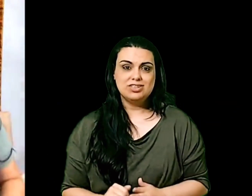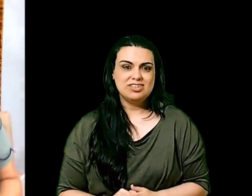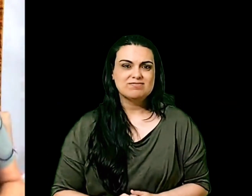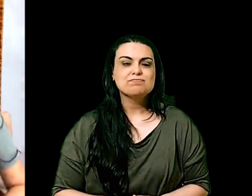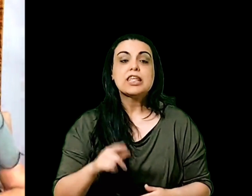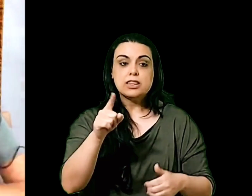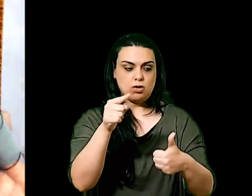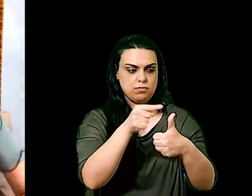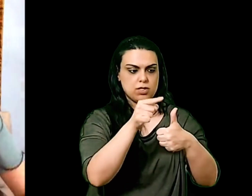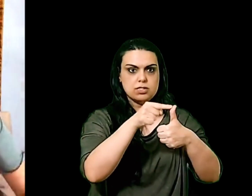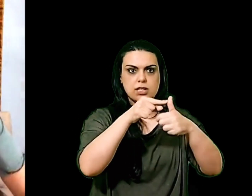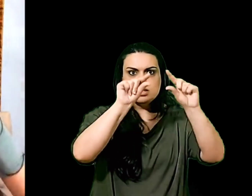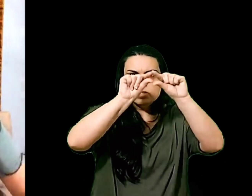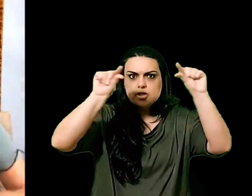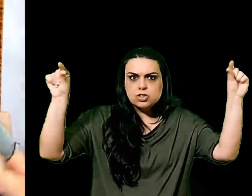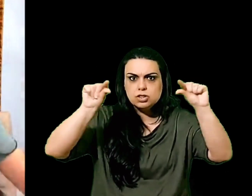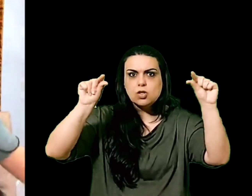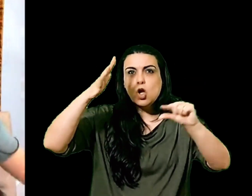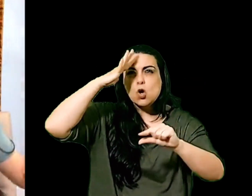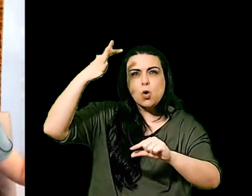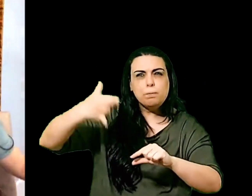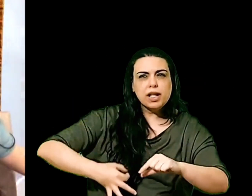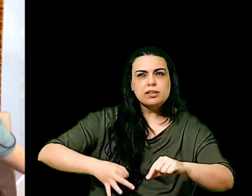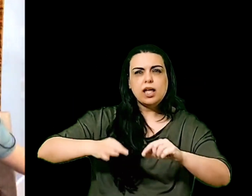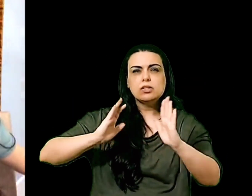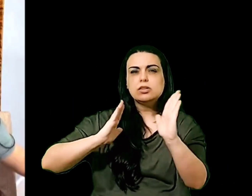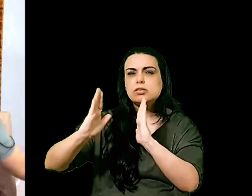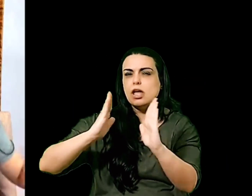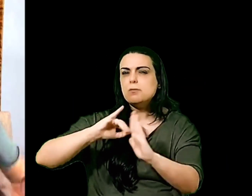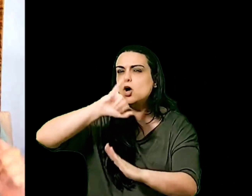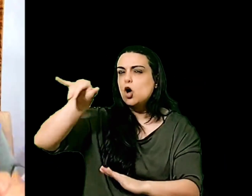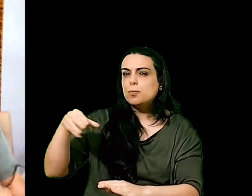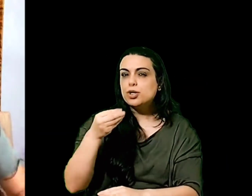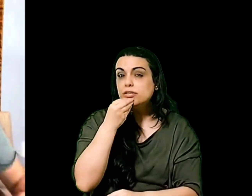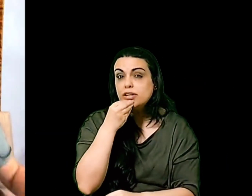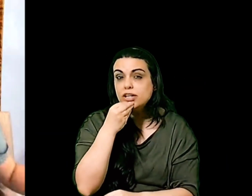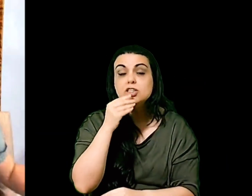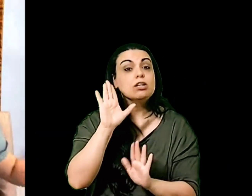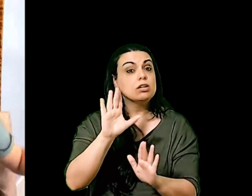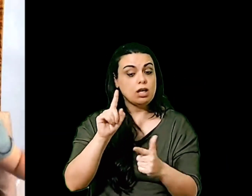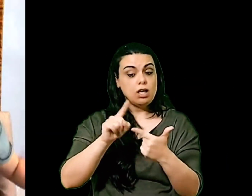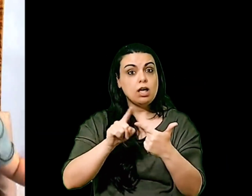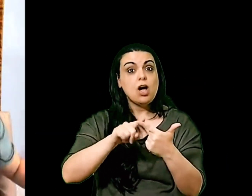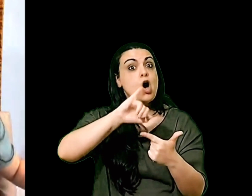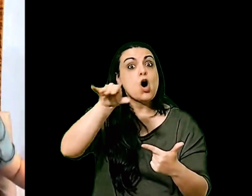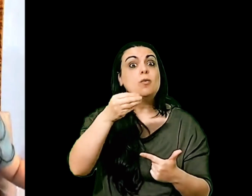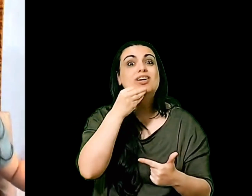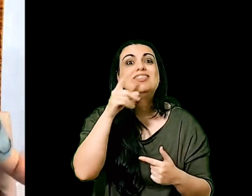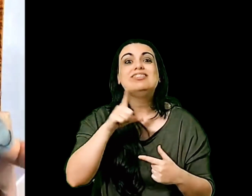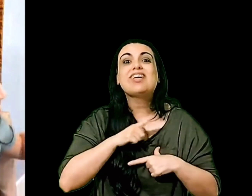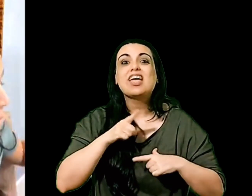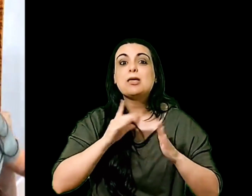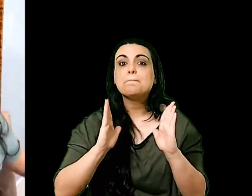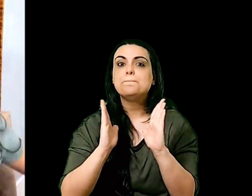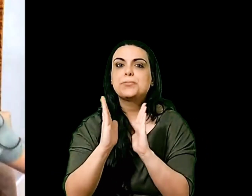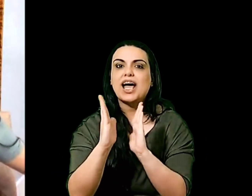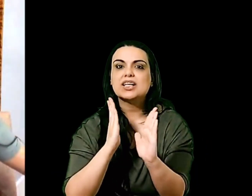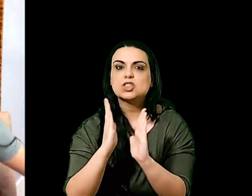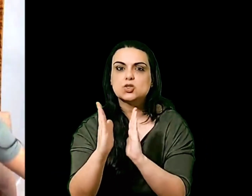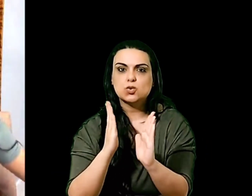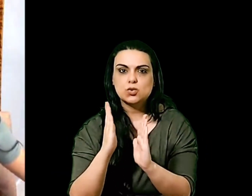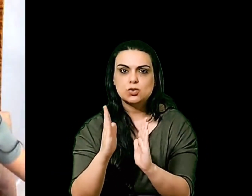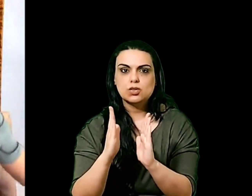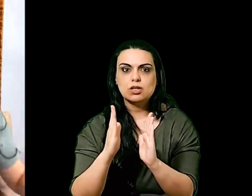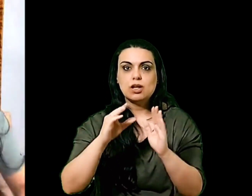no primeiro ponto. Depois que você colocou o título, compreendendo o tempo da oportunidade, esse é o primeiro ponto. Oportunidade tem